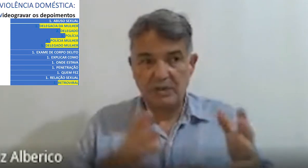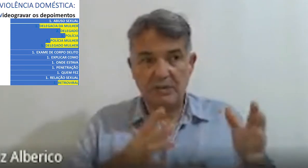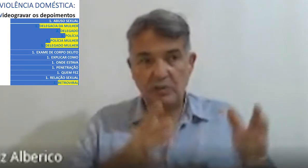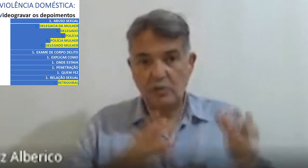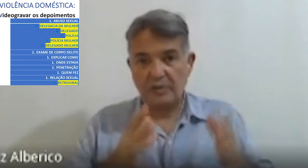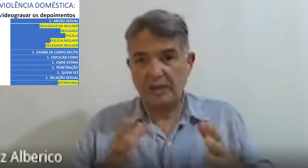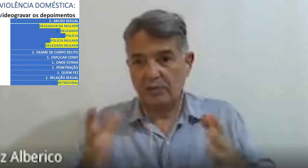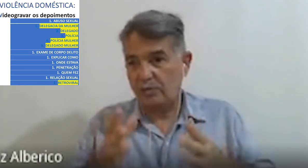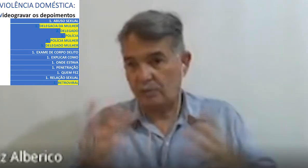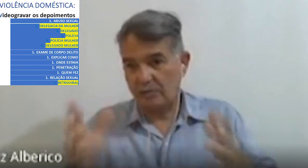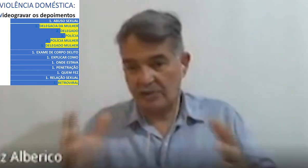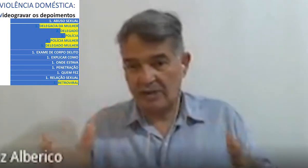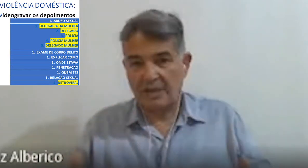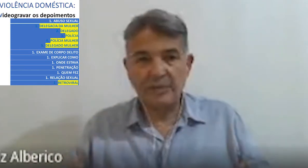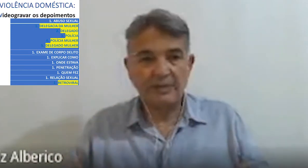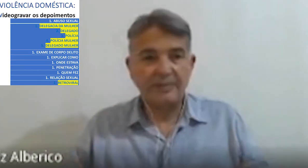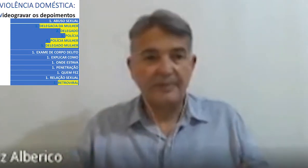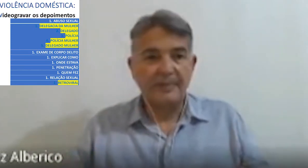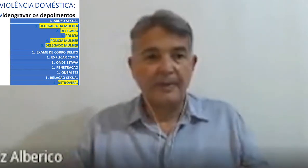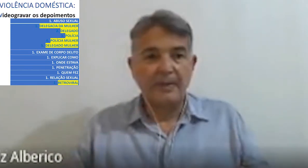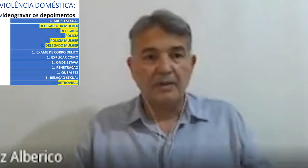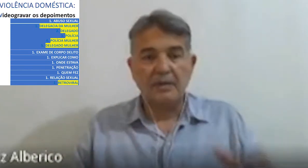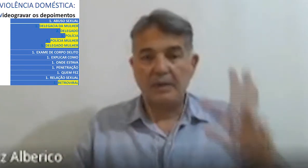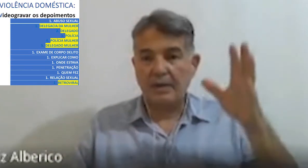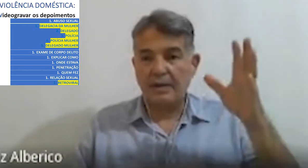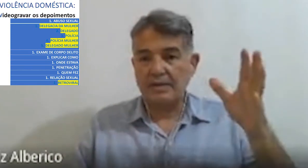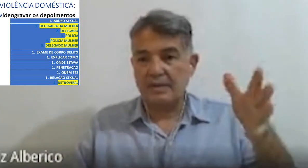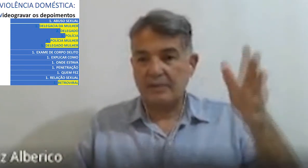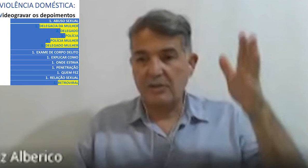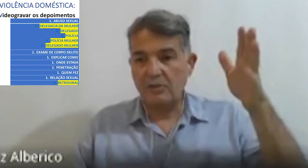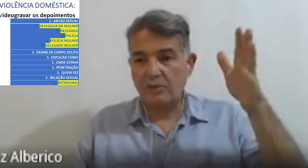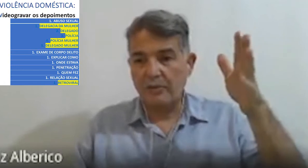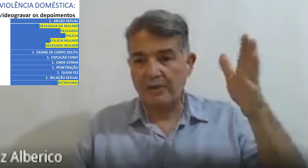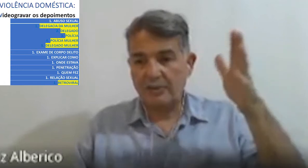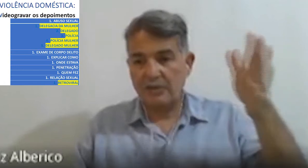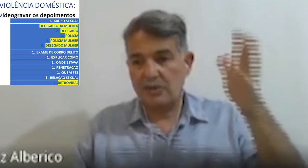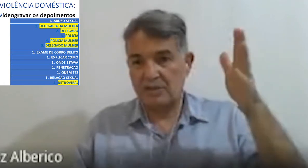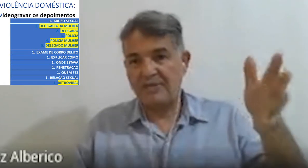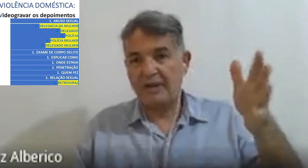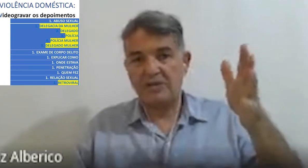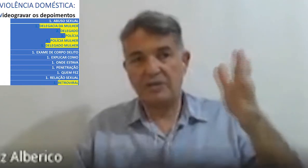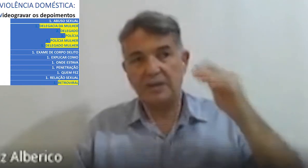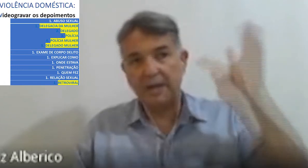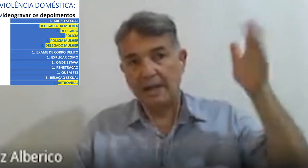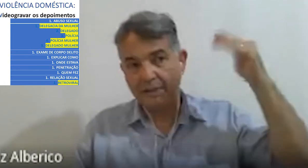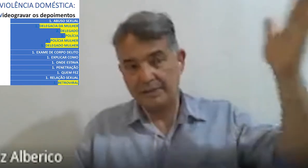Exame de corpo de delito, todos vocês sabem, que é aquele exame que o médico legista faz lá